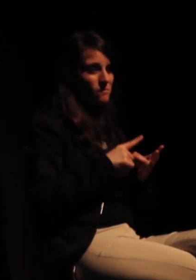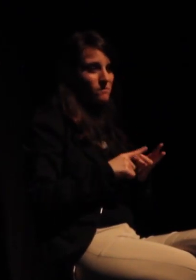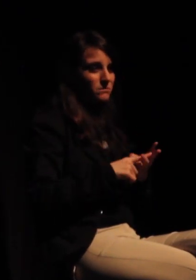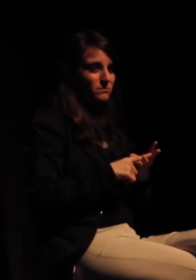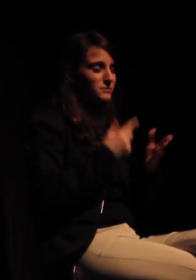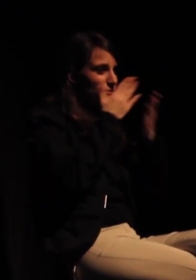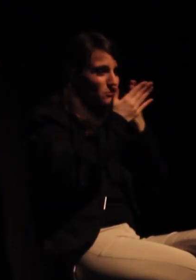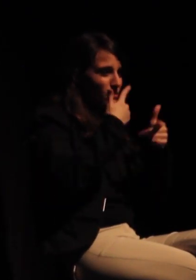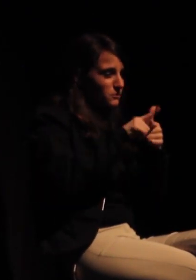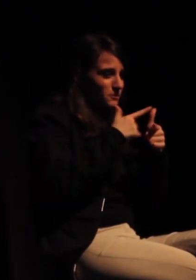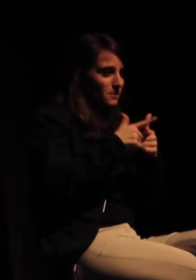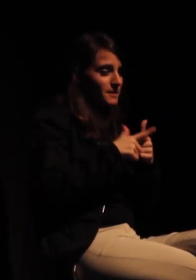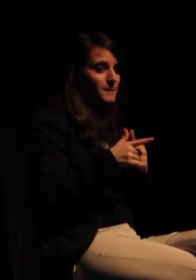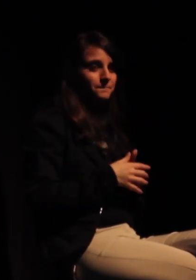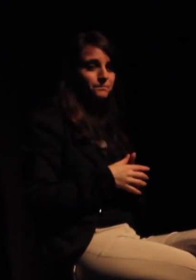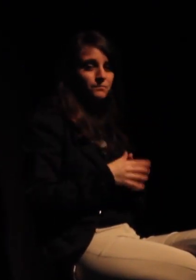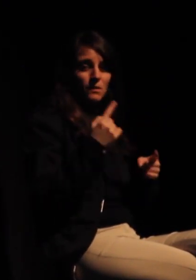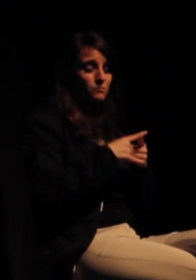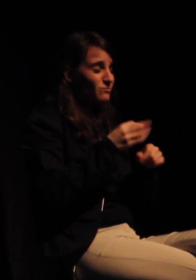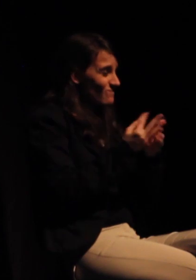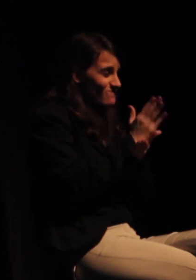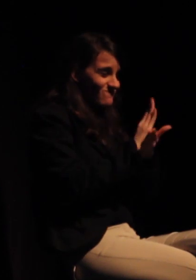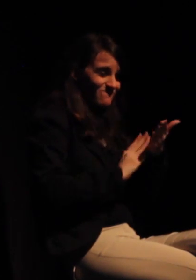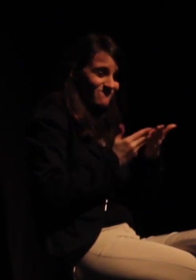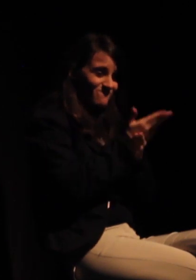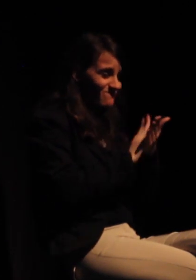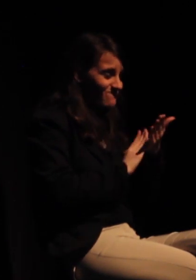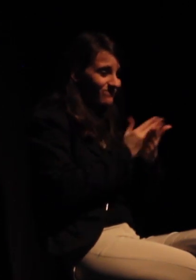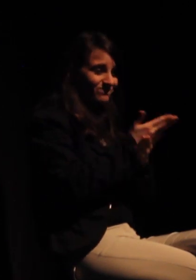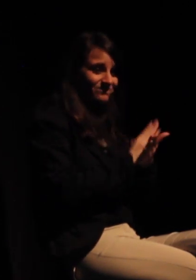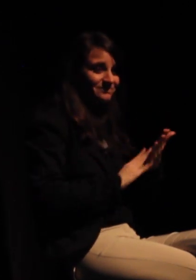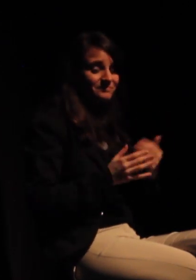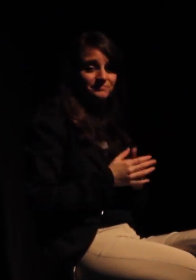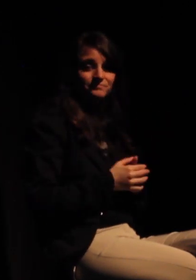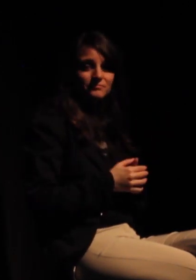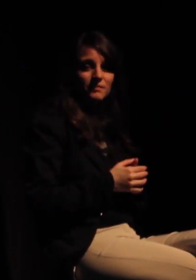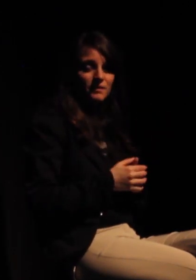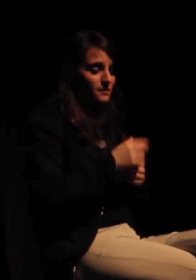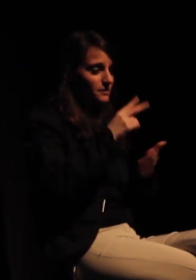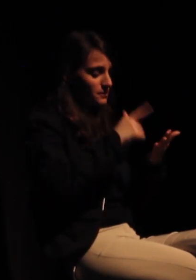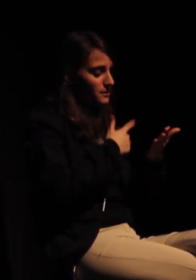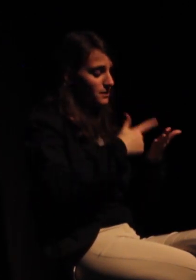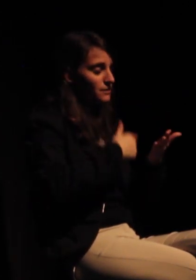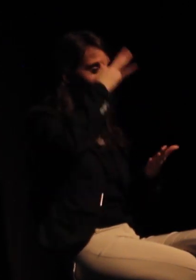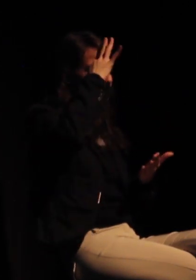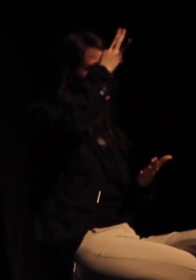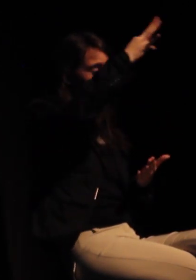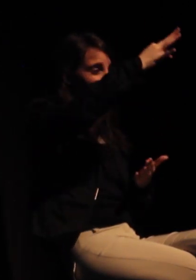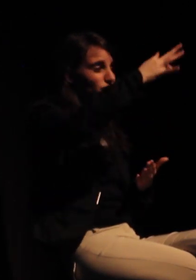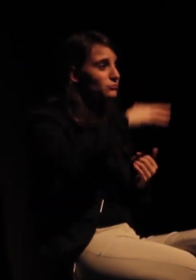é. Porque está insuportável. Esse livro se passa num futuro